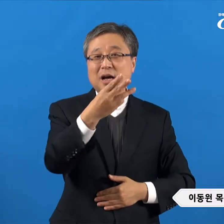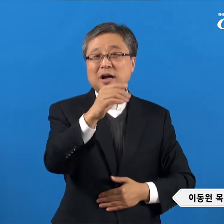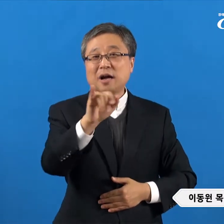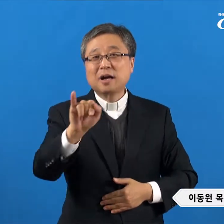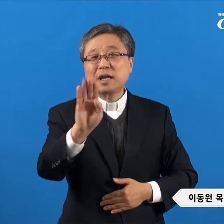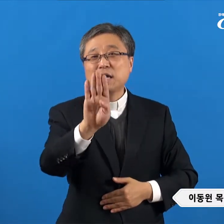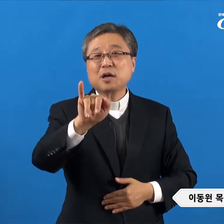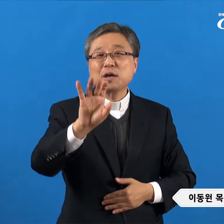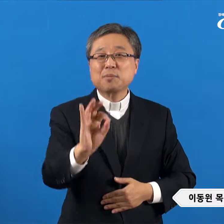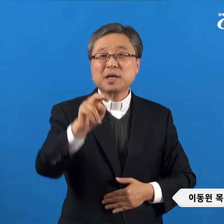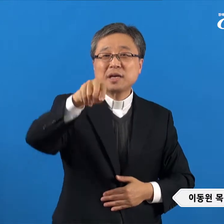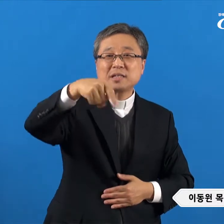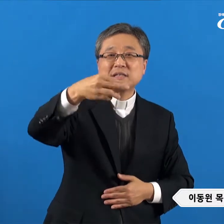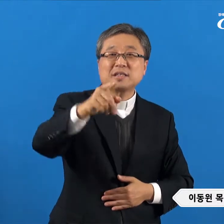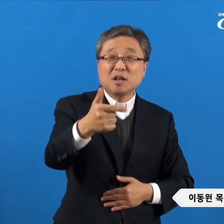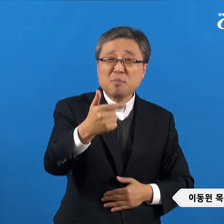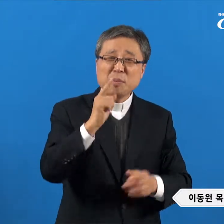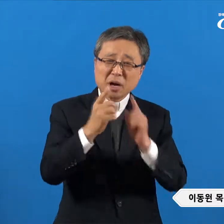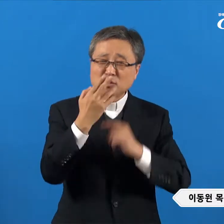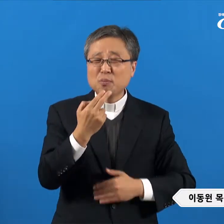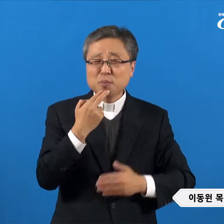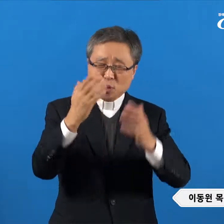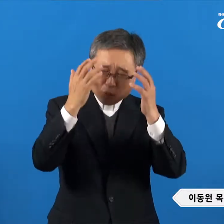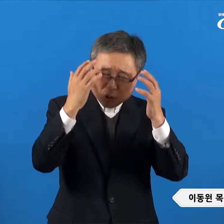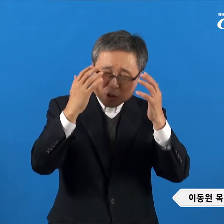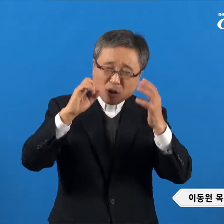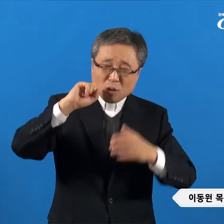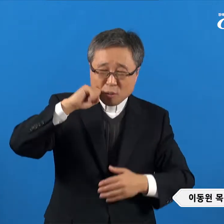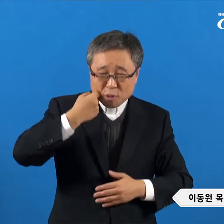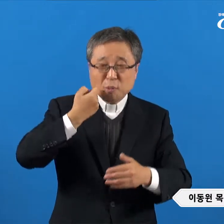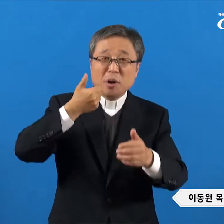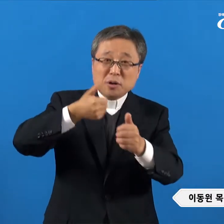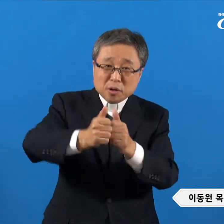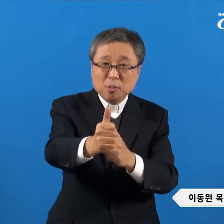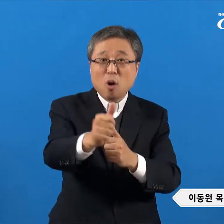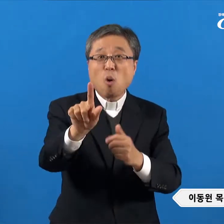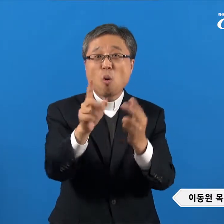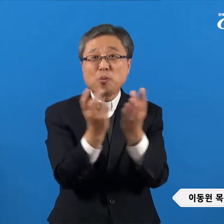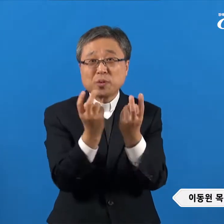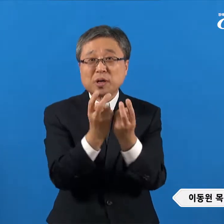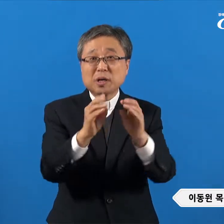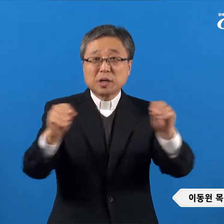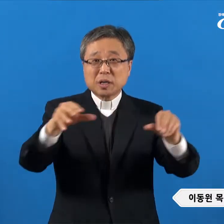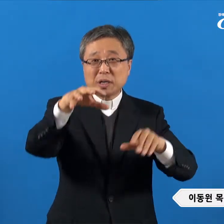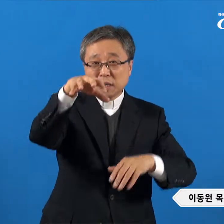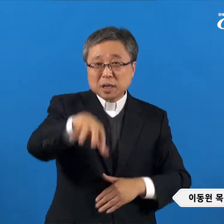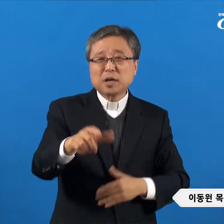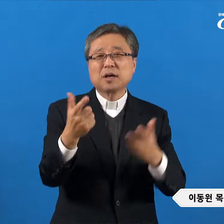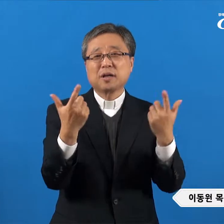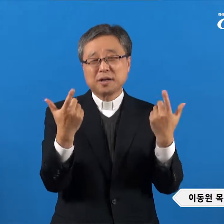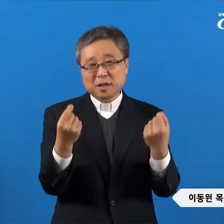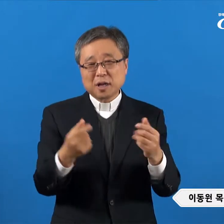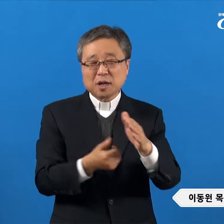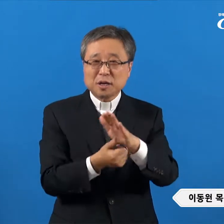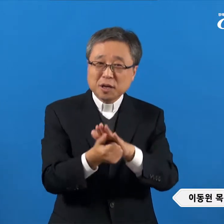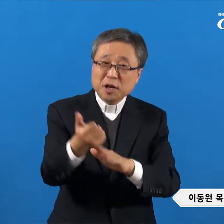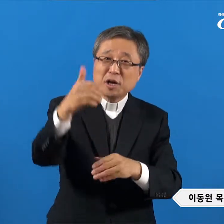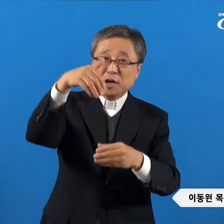말할 수 없는 고난, 말할 수 없는 시련, 그것을 극복하고 어떻게 그 땅에 그렇게 희망을 심을